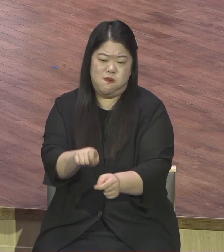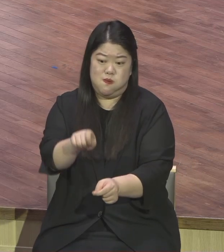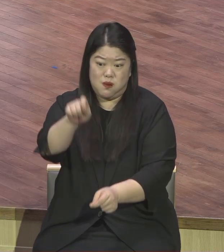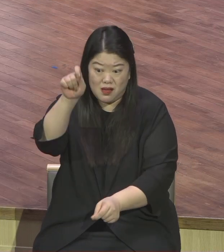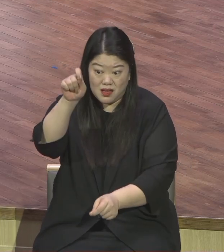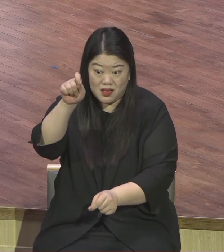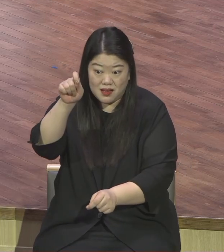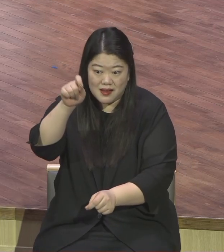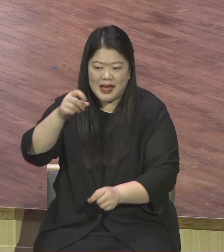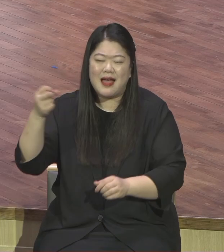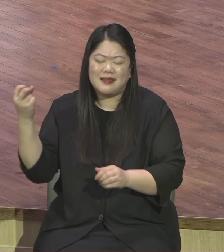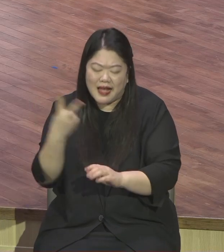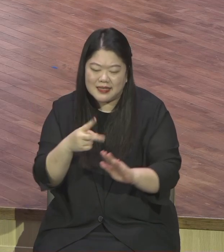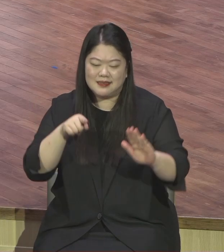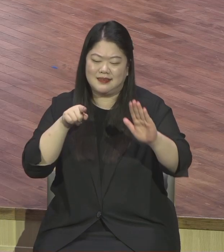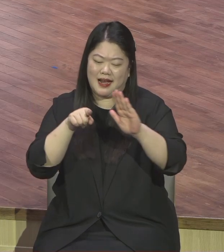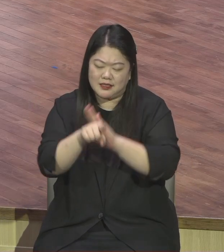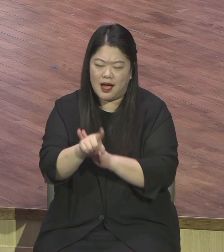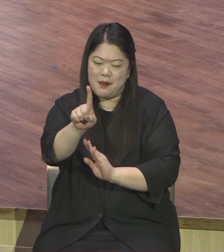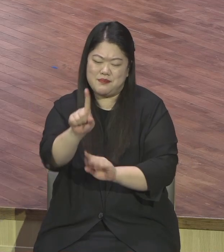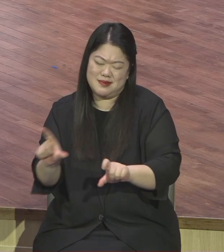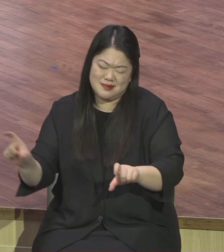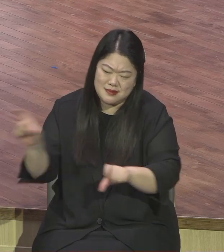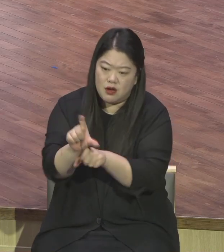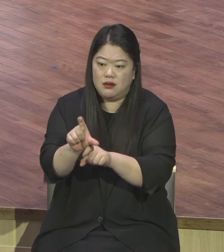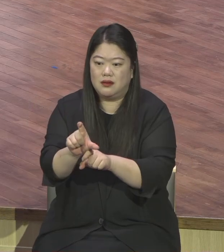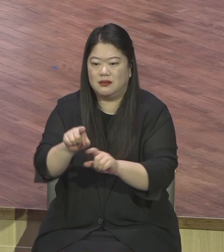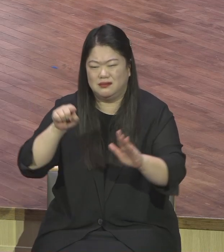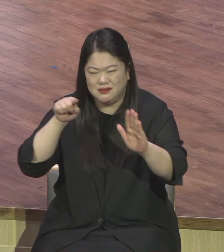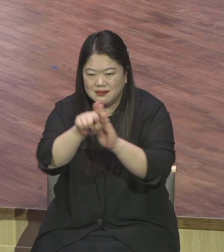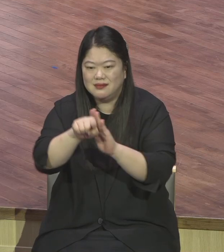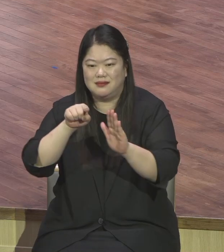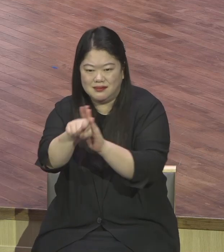그들의 영적 진리의 자리로 인도하라.